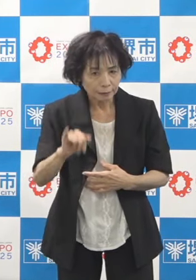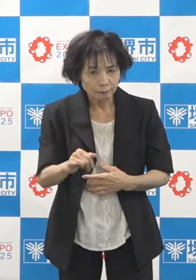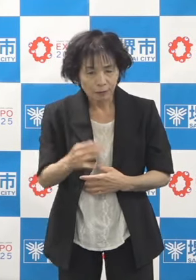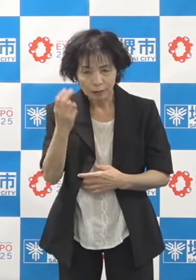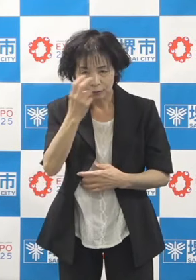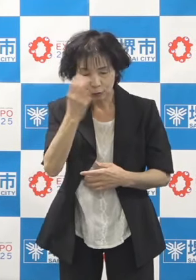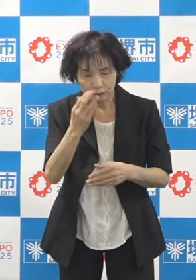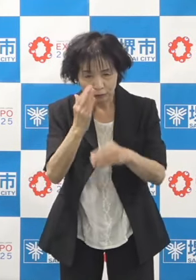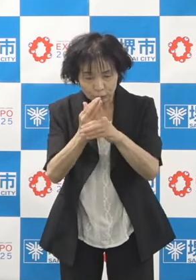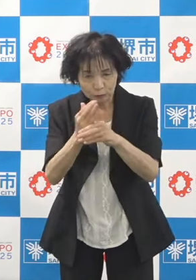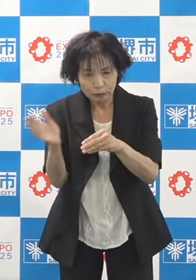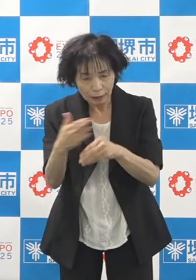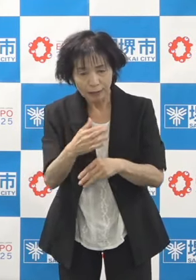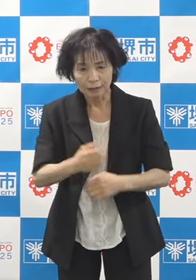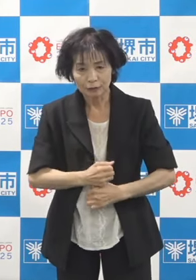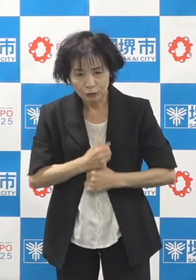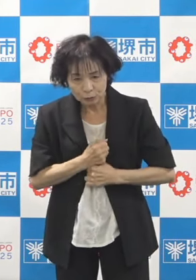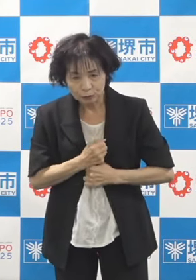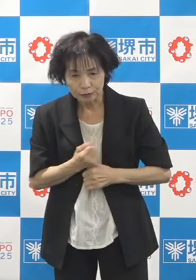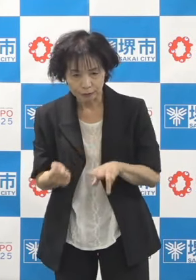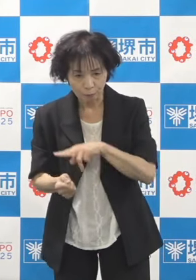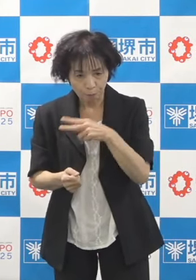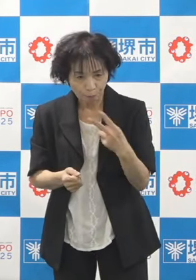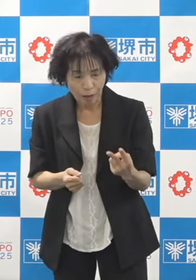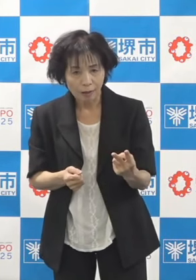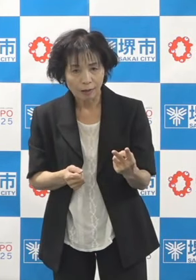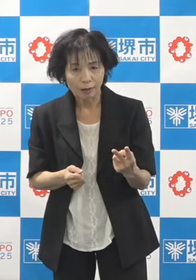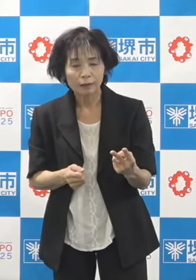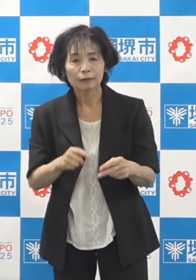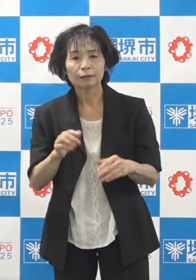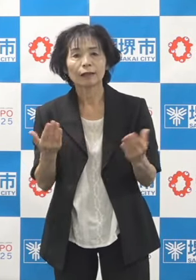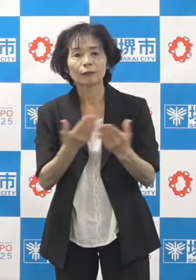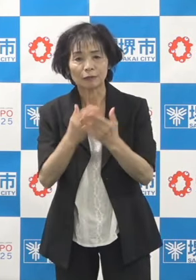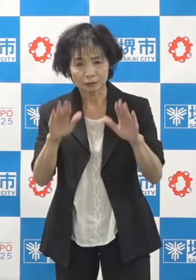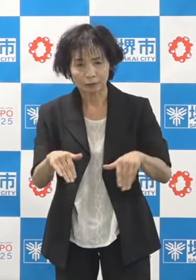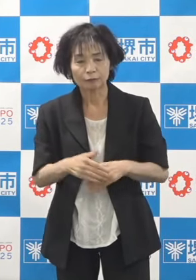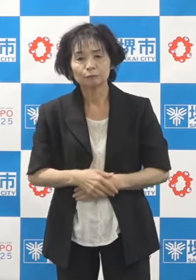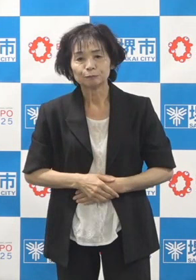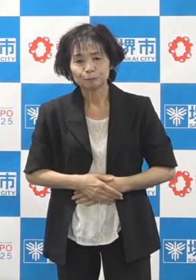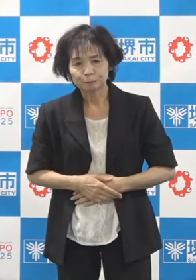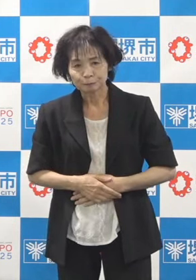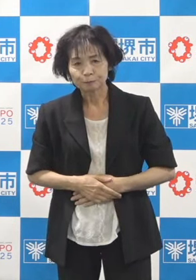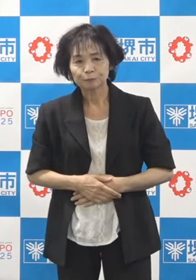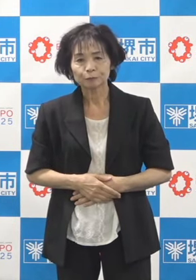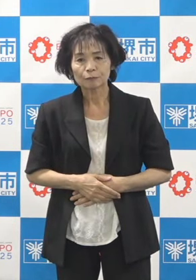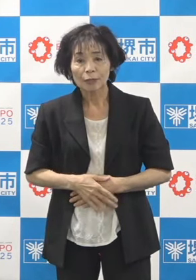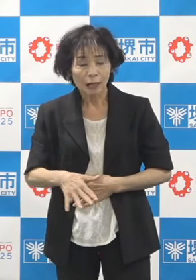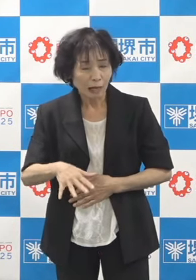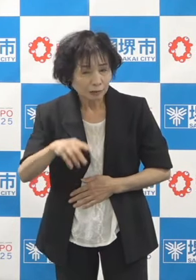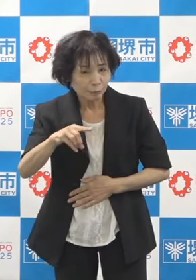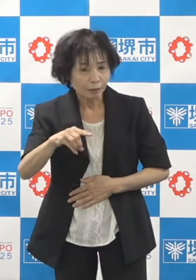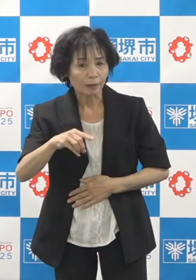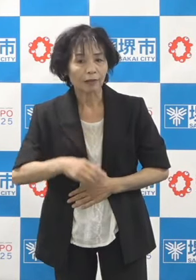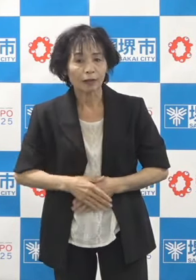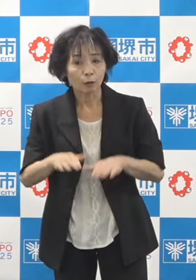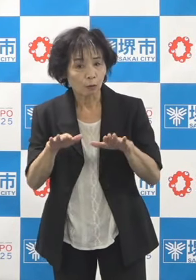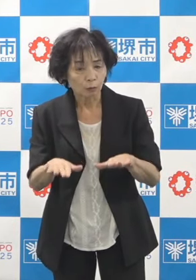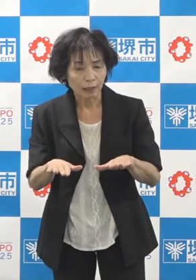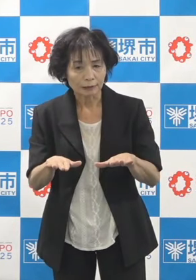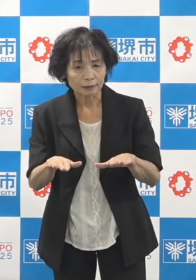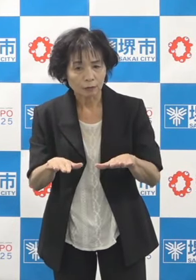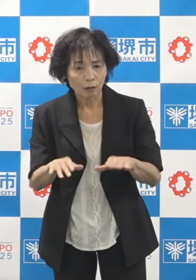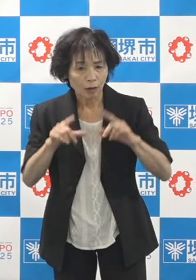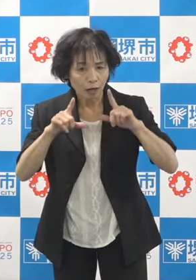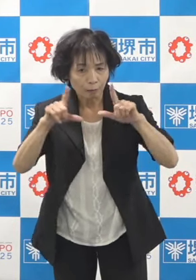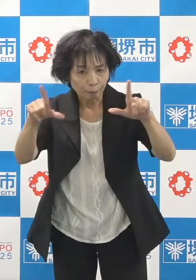から注意に移行注意ということになったんですが、初めての今回の